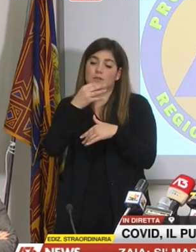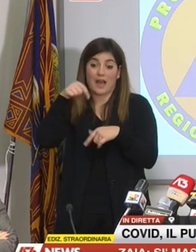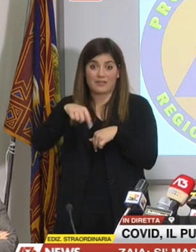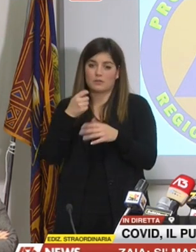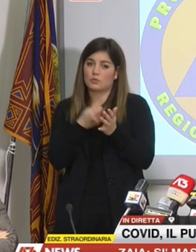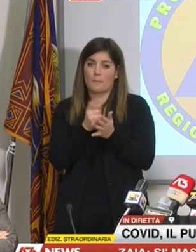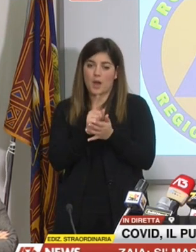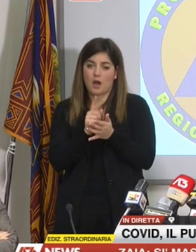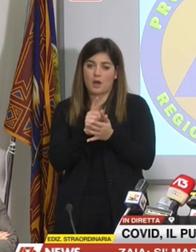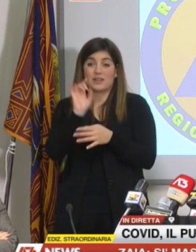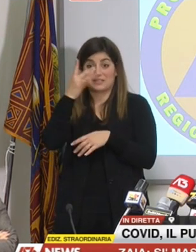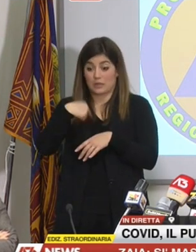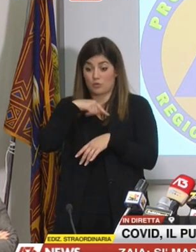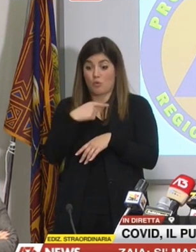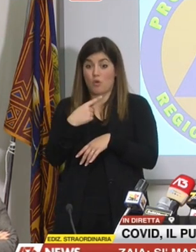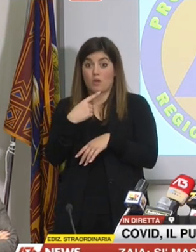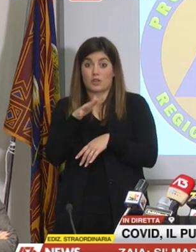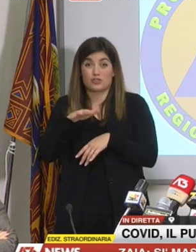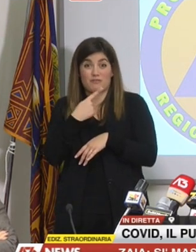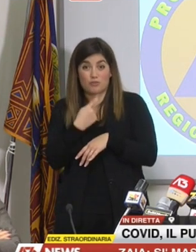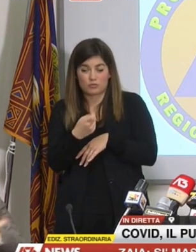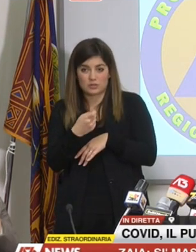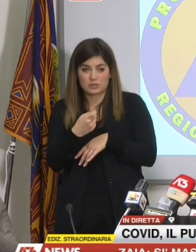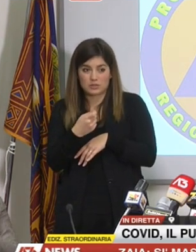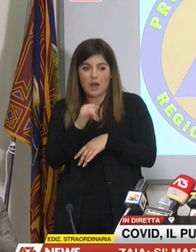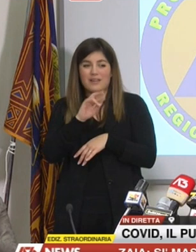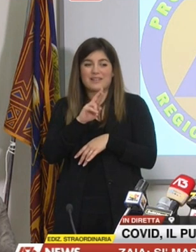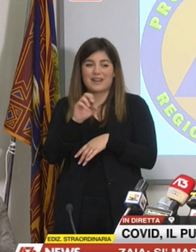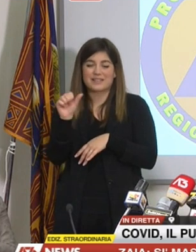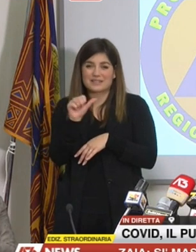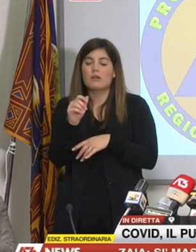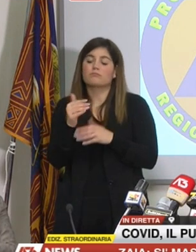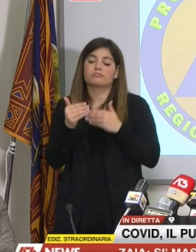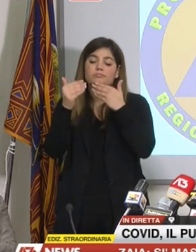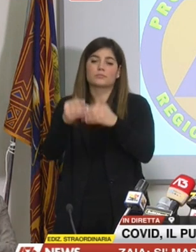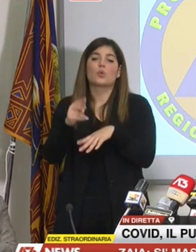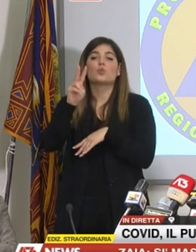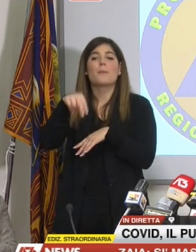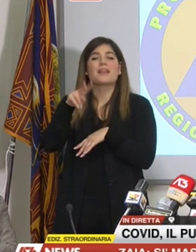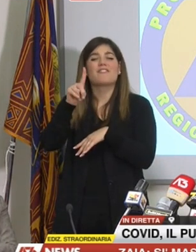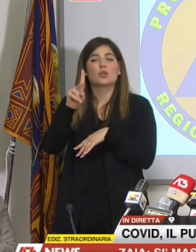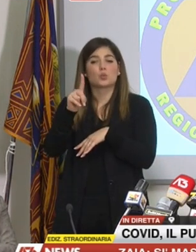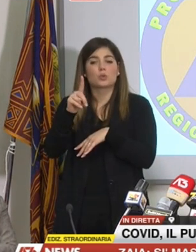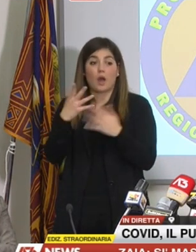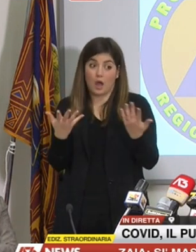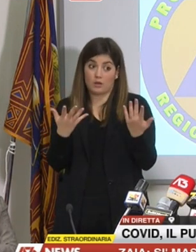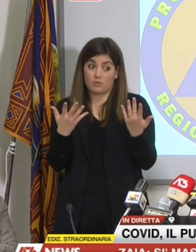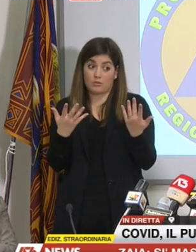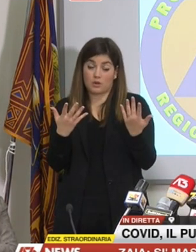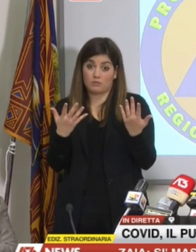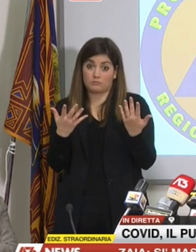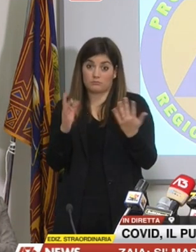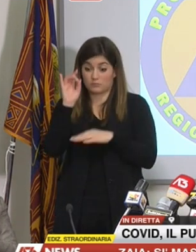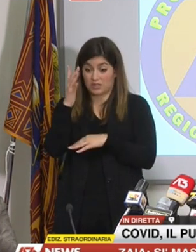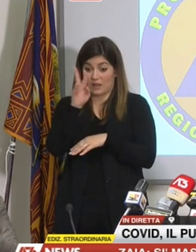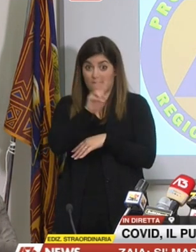se siamo in zona rossa viene sospesa l'IRES al 2021. Ecco, ovviamente qui sarebbe una vera beffa che il